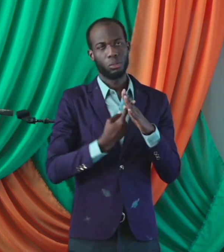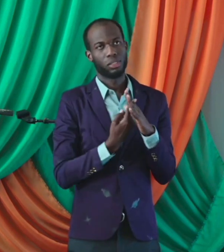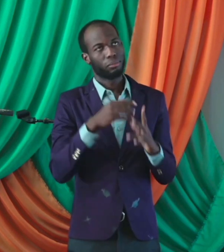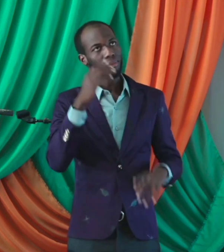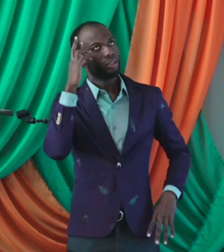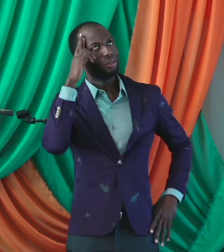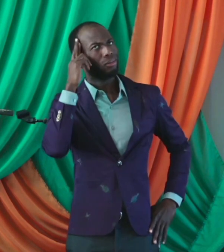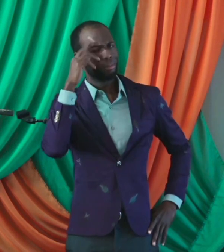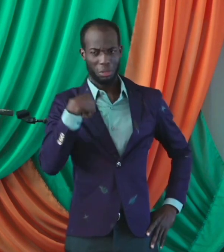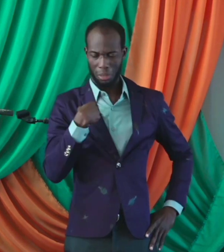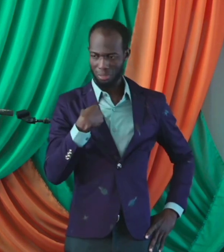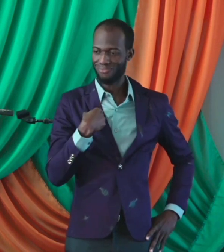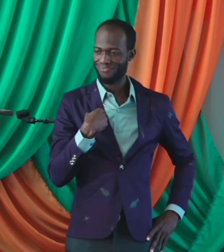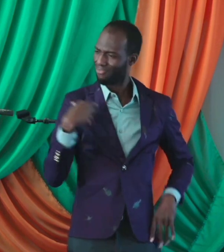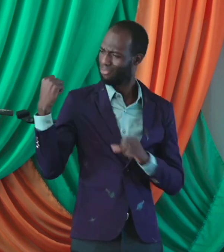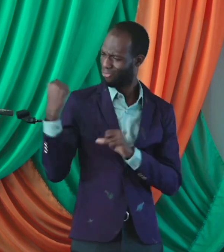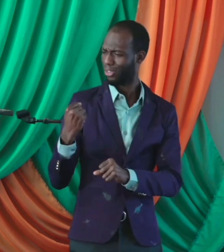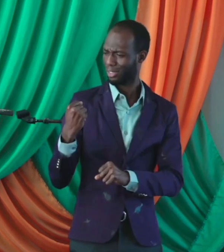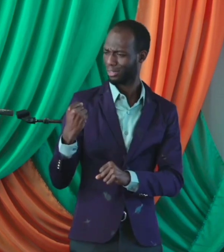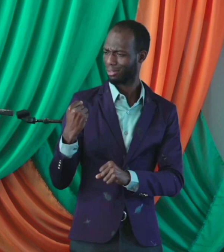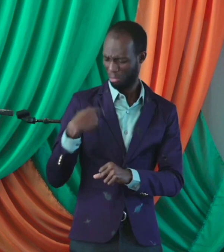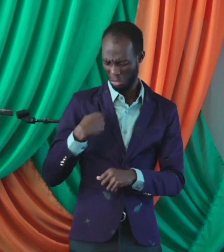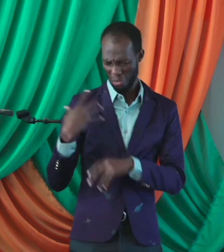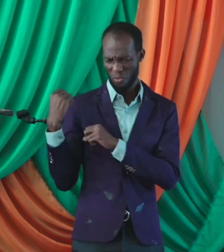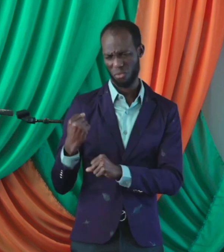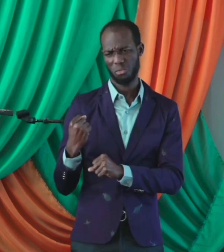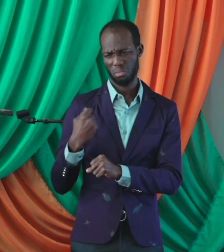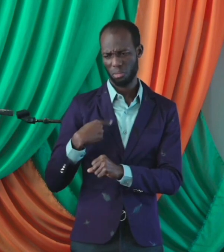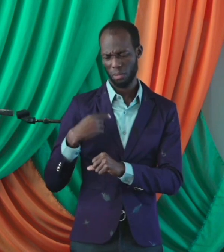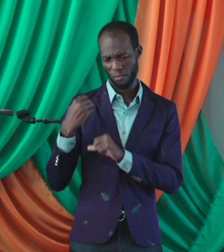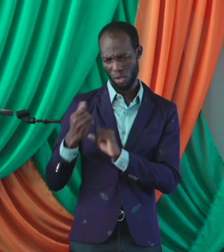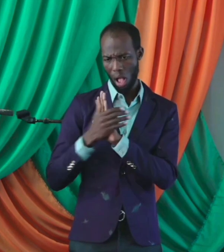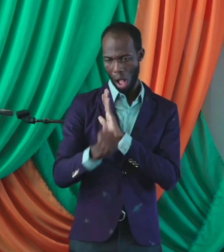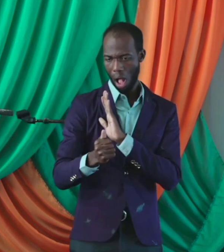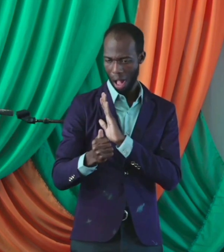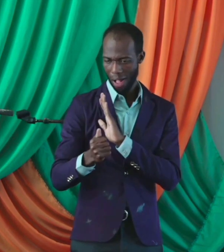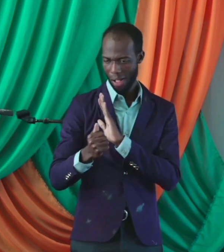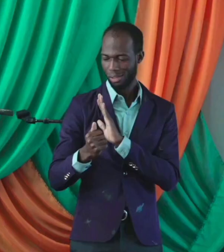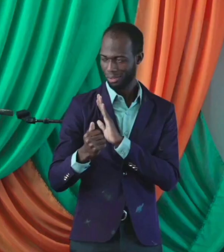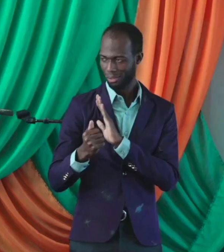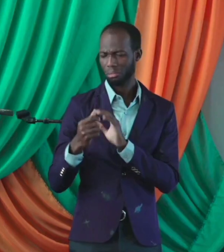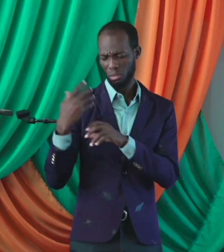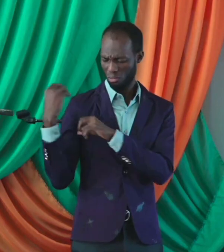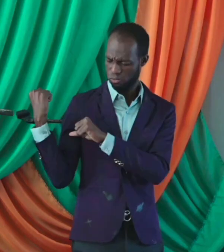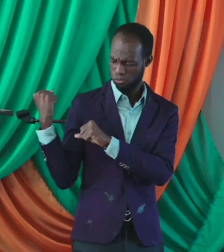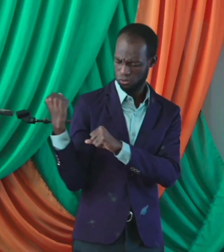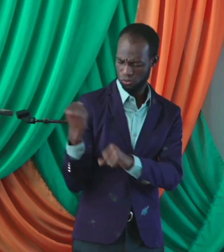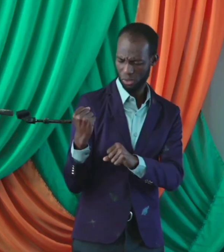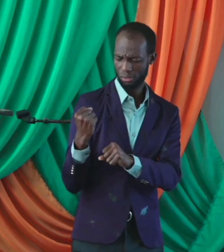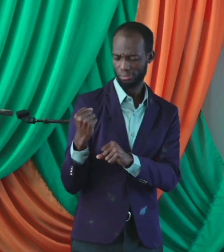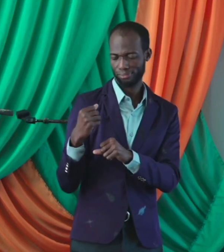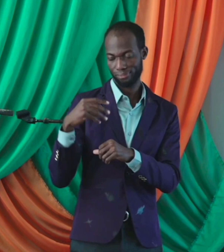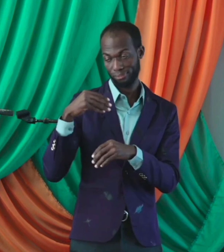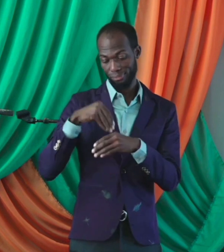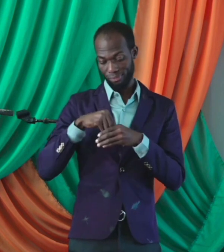prendre conscience que nous sommes force numérique, nous sommes force qualitative intérieure, nous sommes force humaine